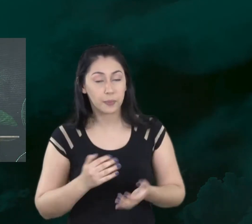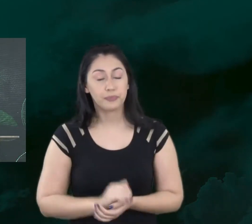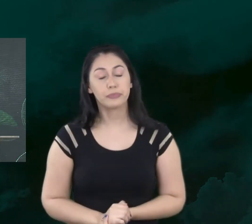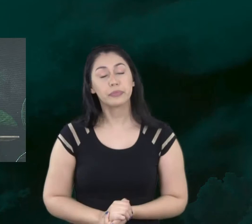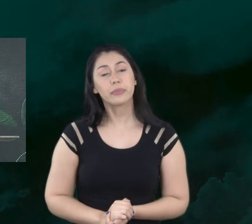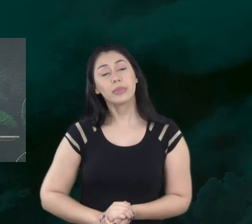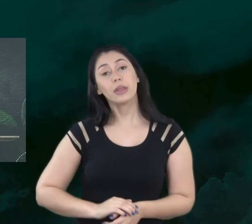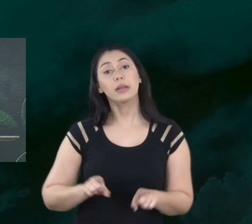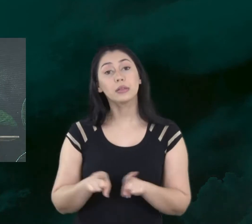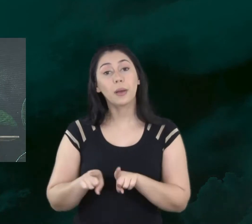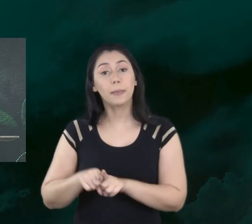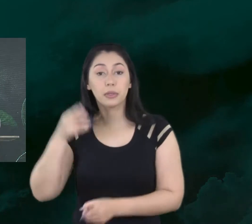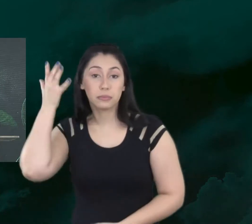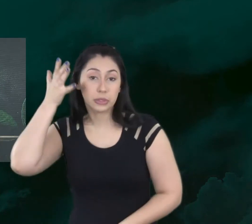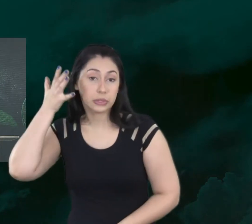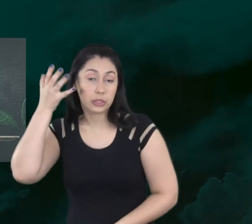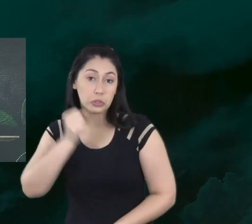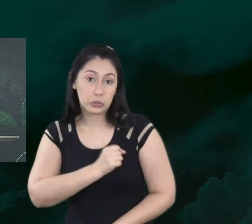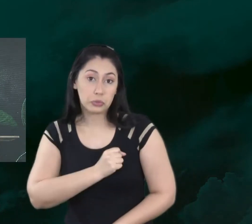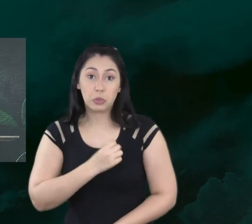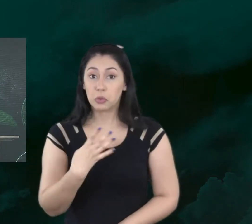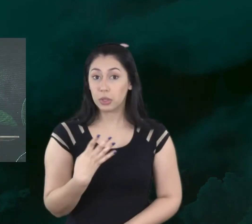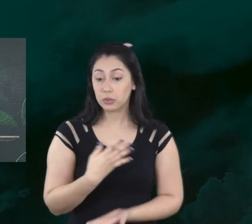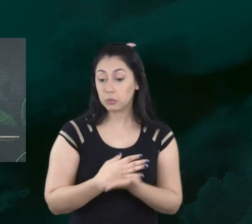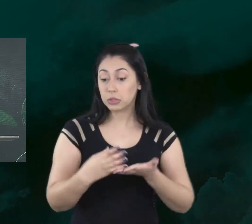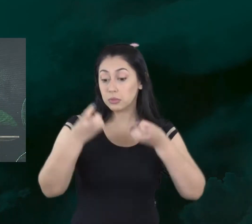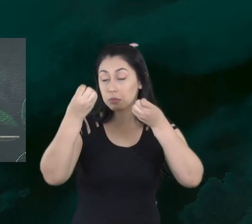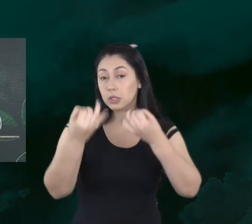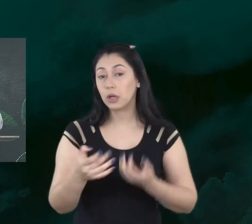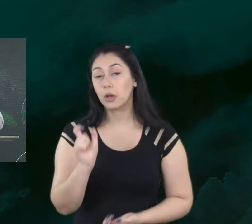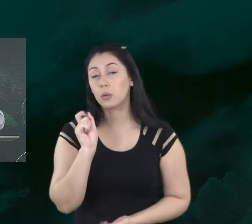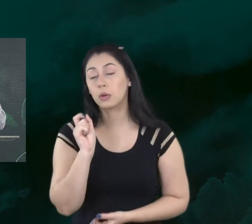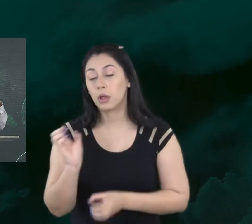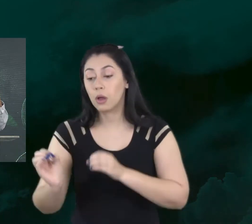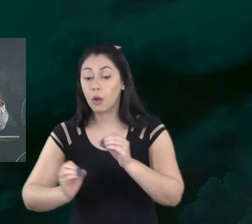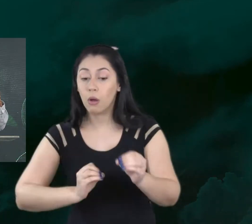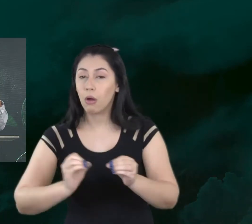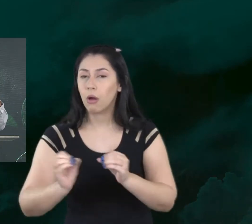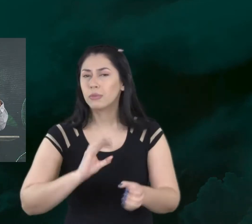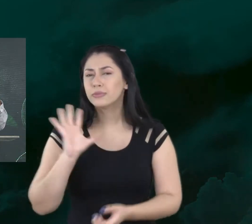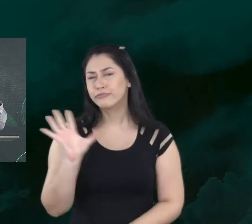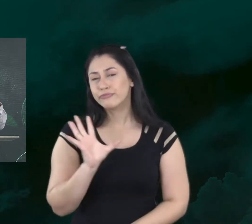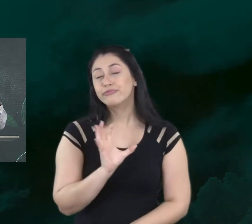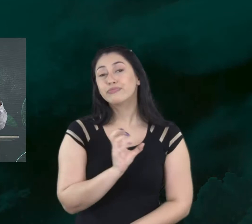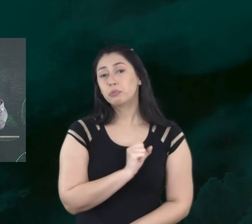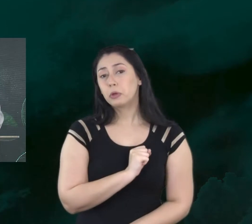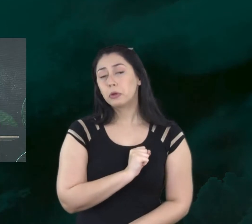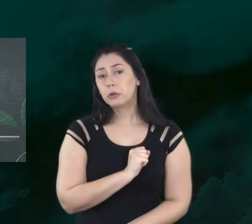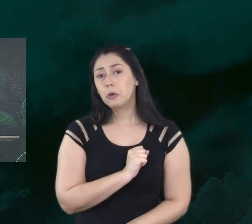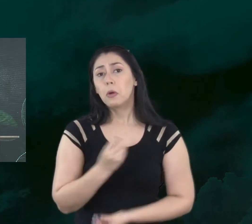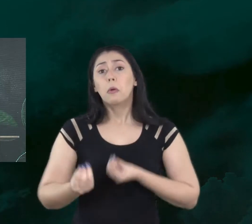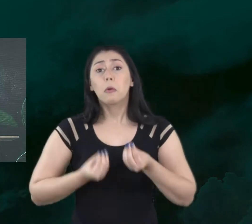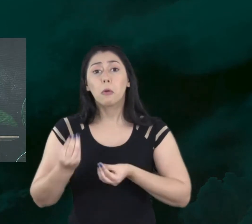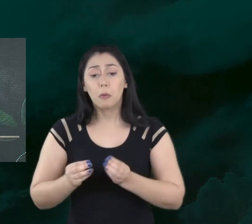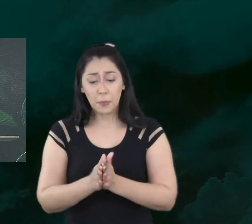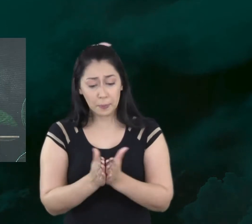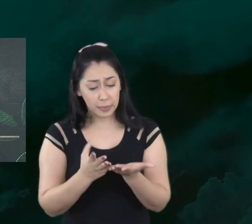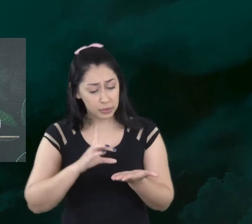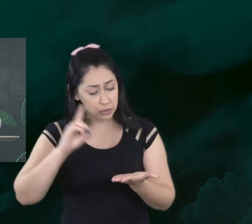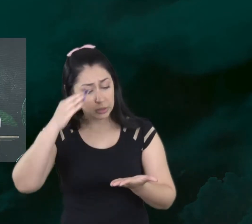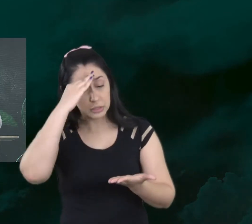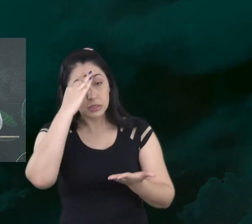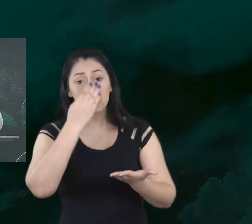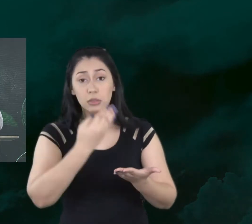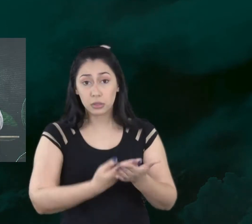mensagem 4 nós entramos em obra de amor, como, né, por meio de crer na palavra de